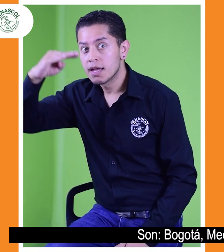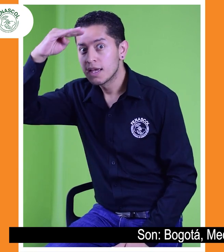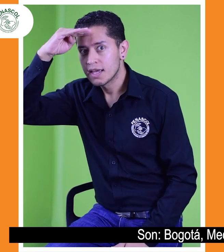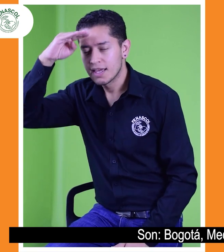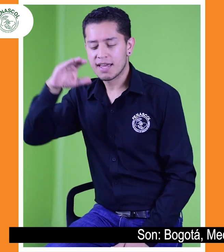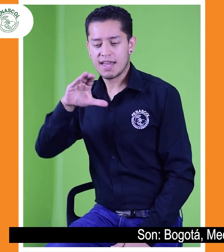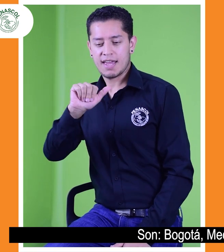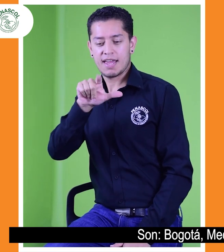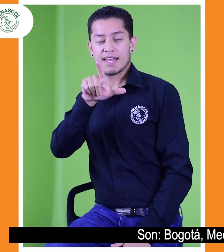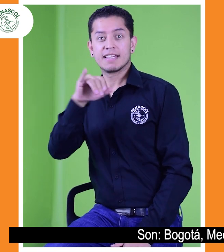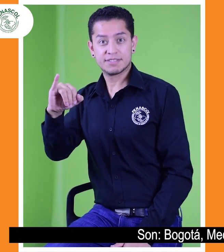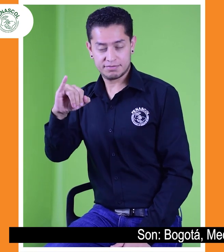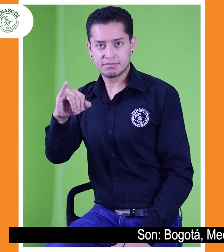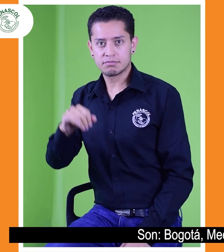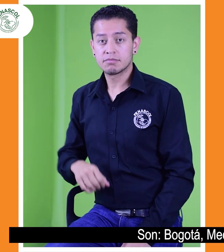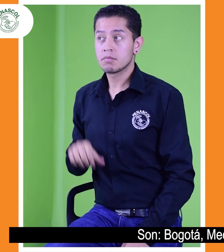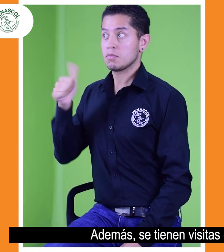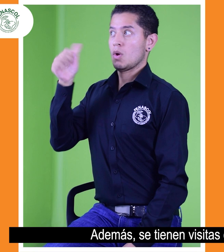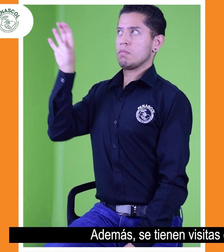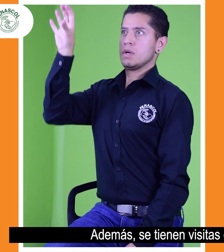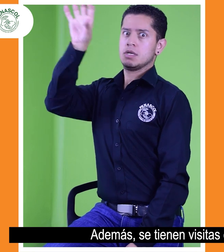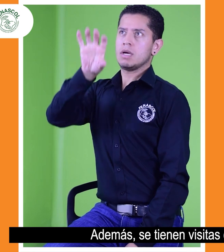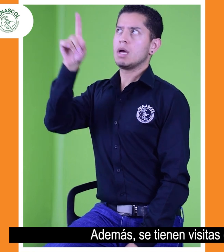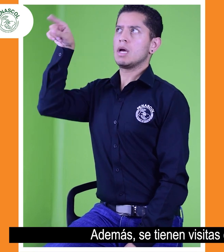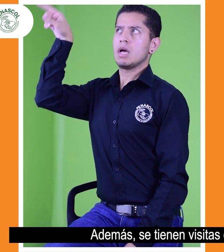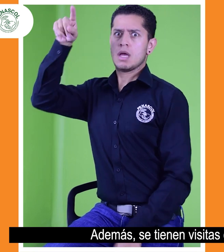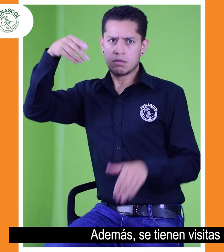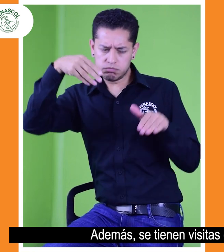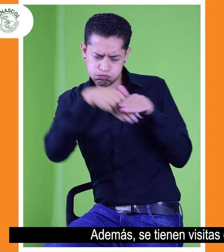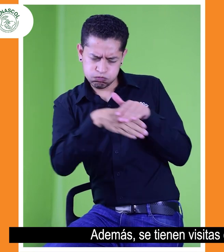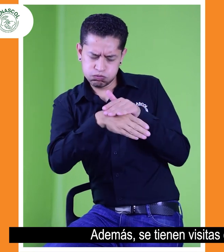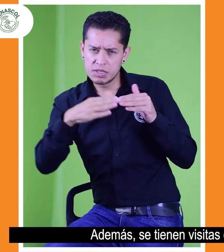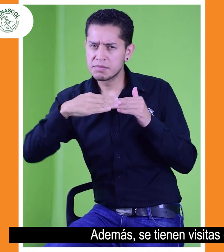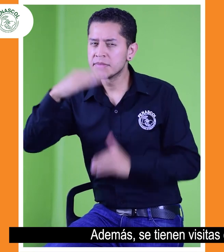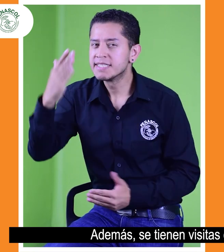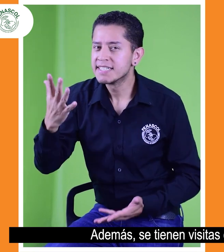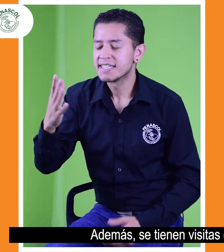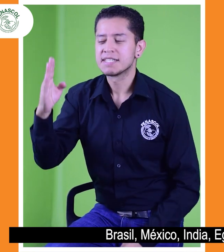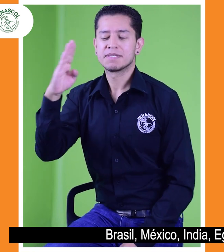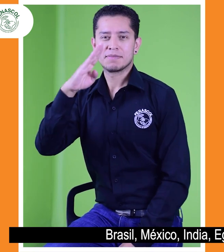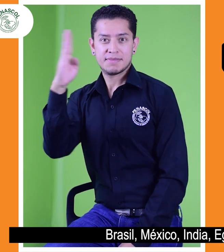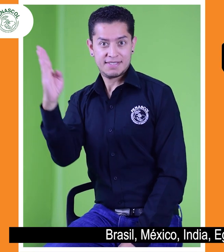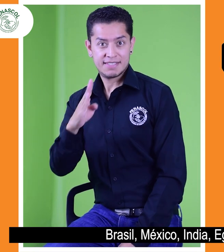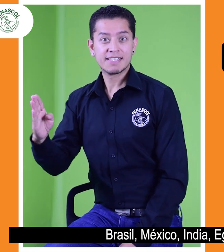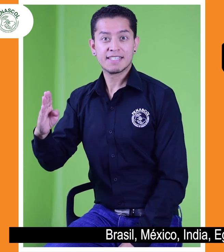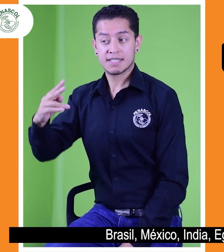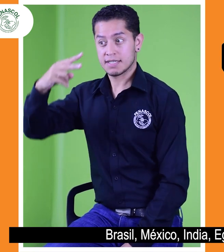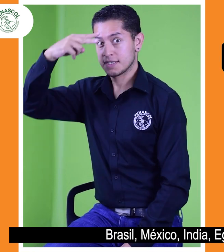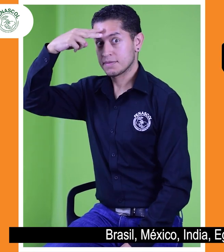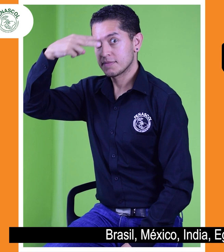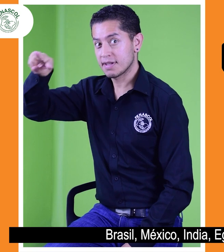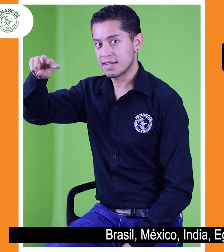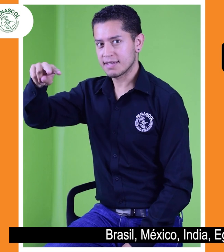Medellín, Cali. Además, se tienen visitas desde países como Brasil,